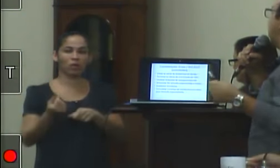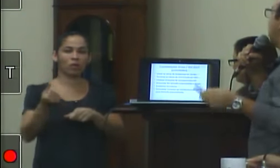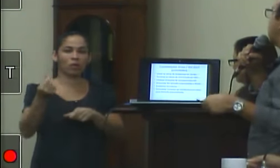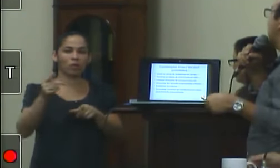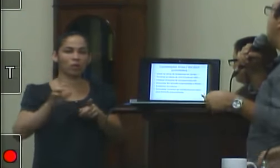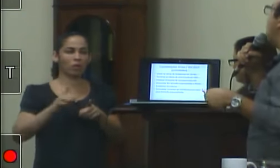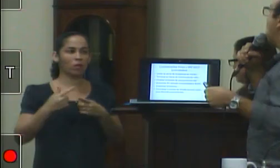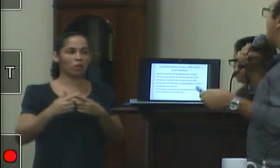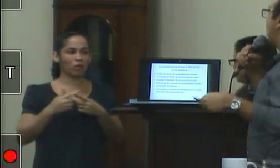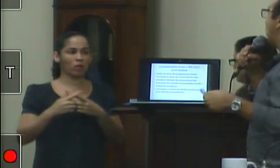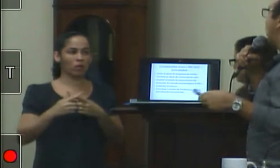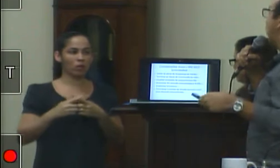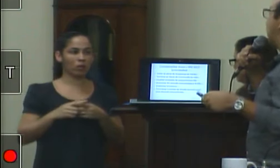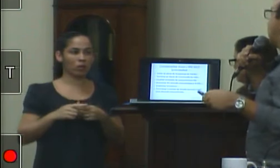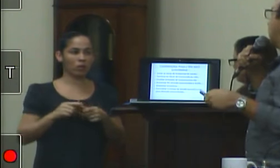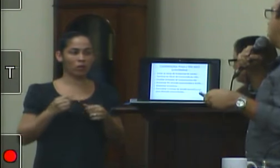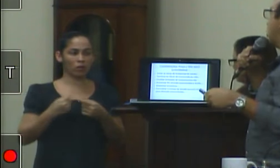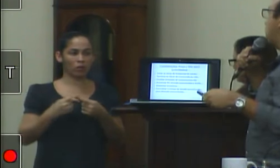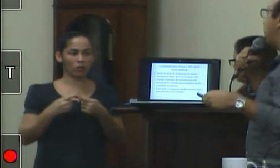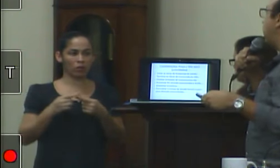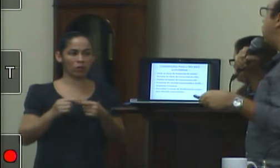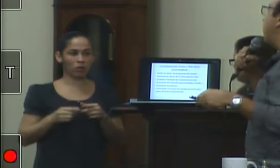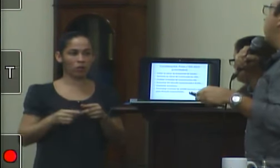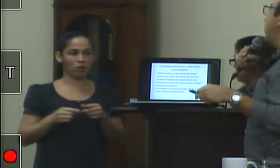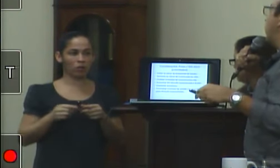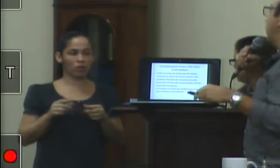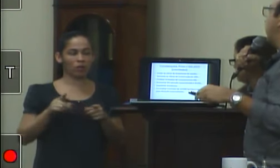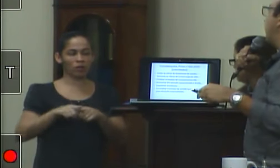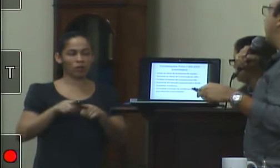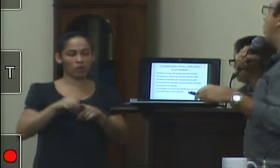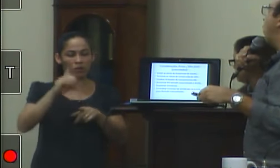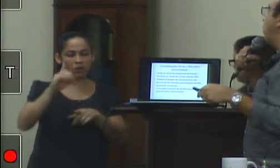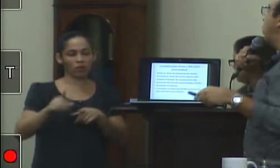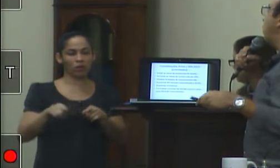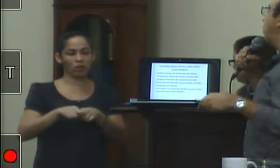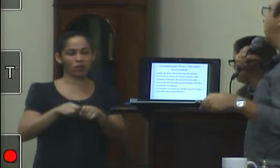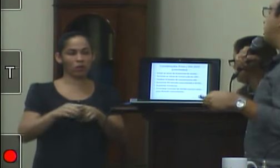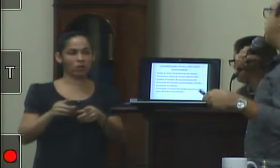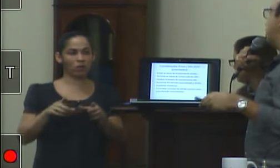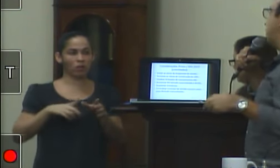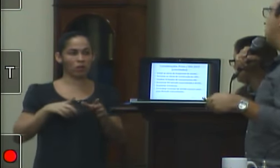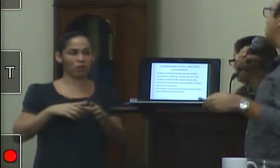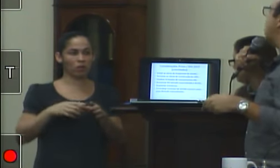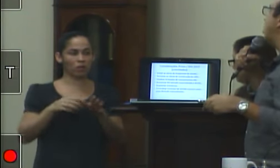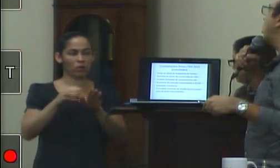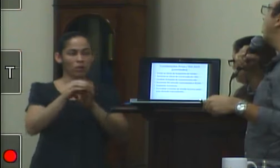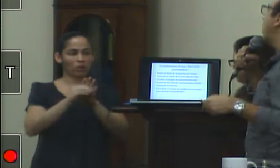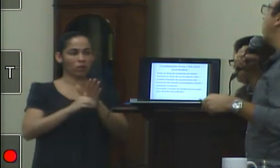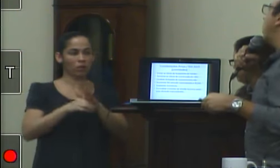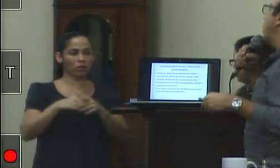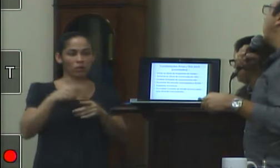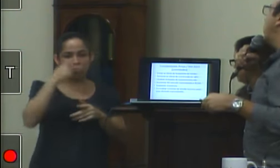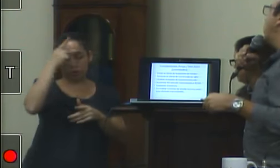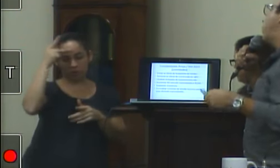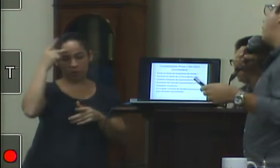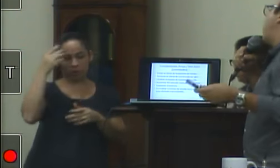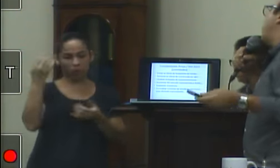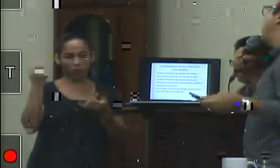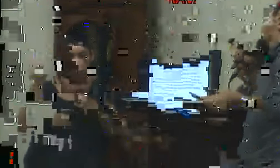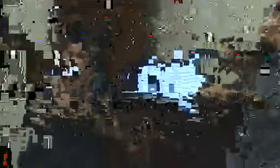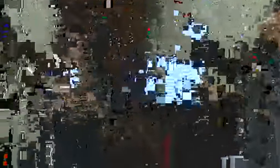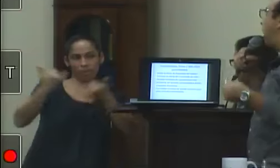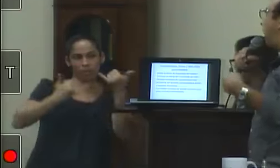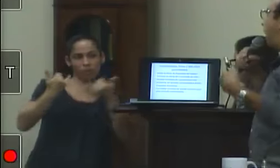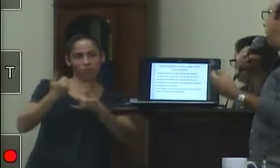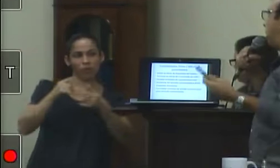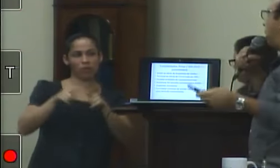área de regulação, controle, avaliação, auditoria, implantar a ouvidoria, que a gente ainda não conseguiu, e